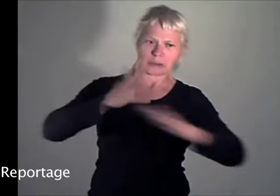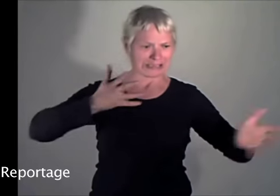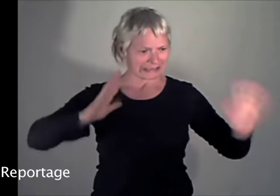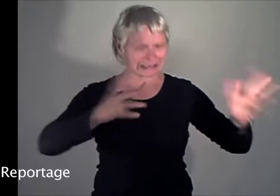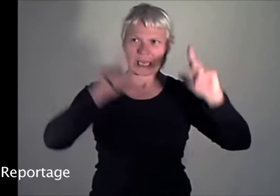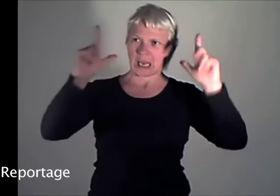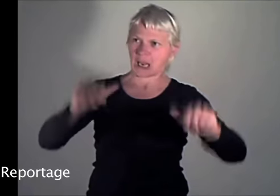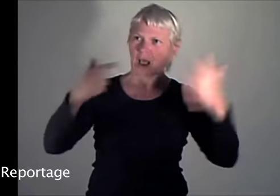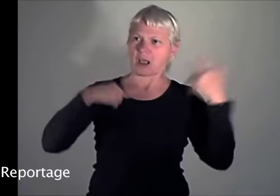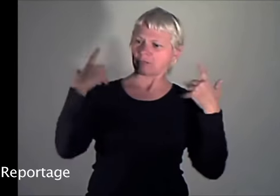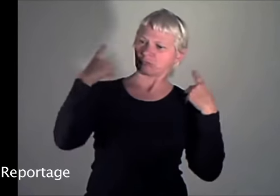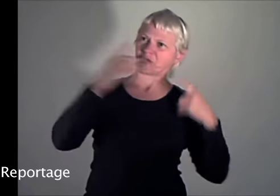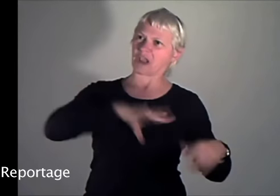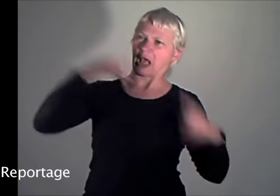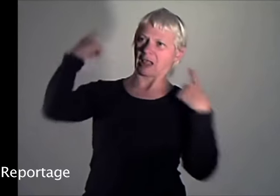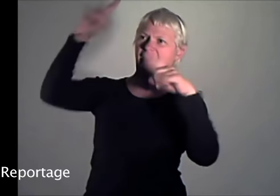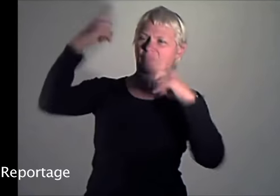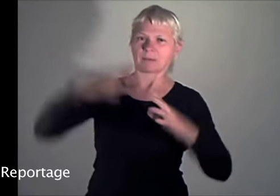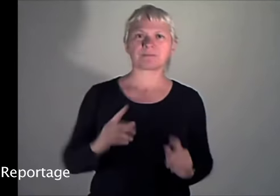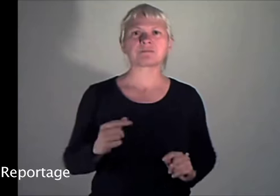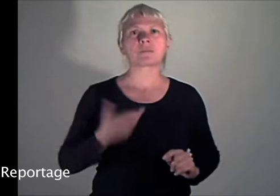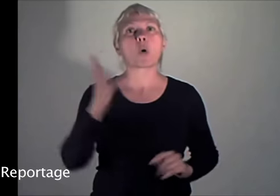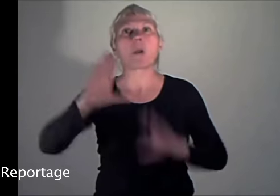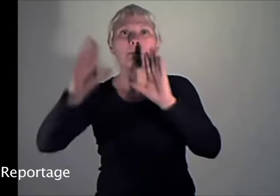je parle, est-ce que je suis pas vraiment sourd? Oui, non.